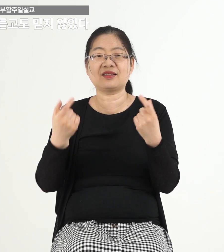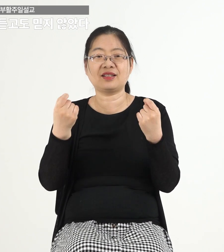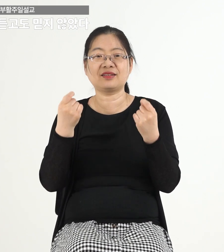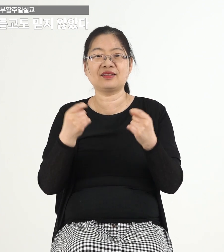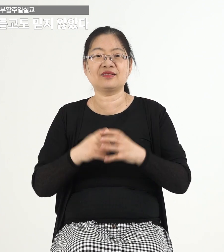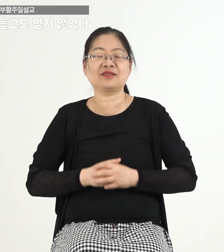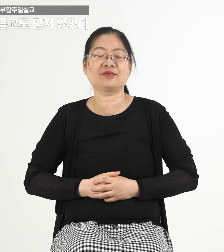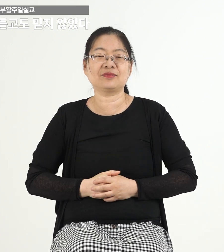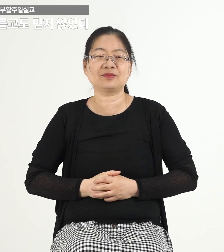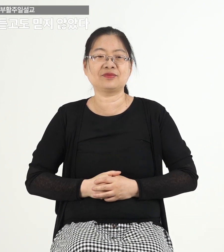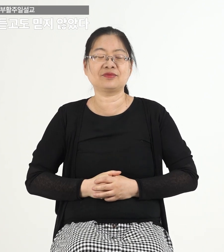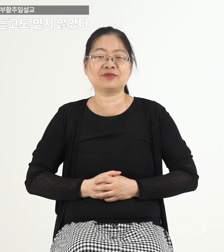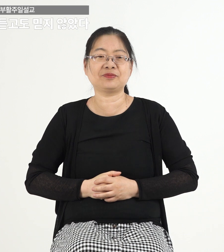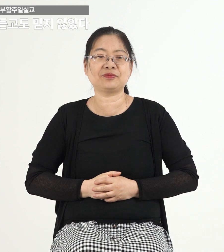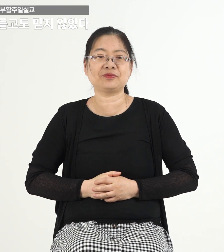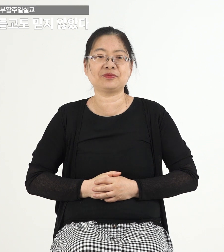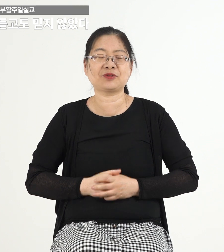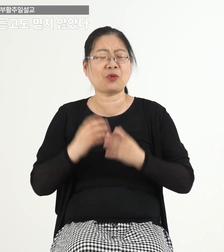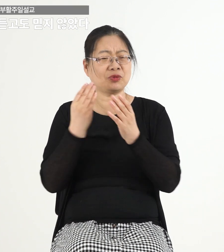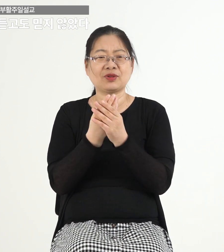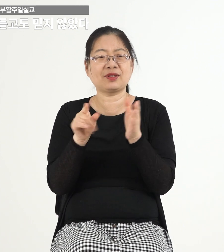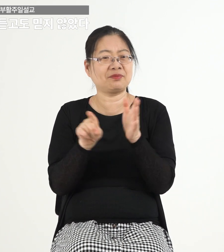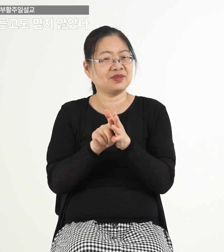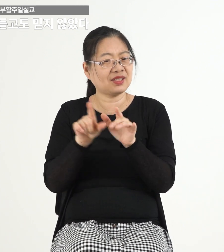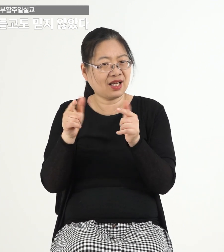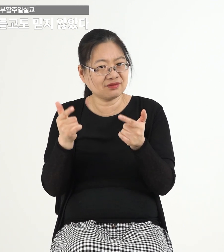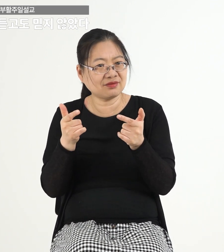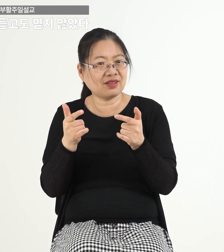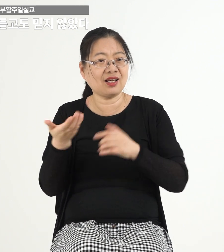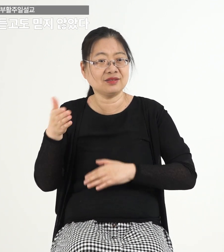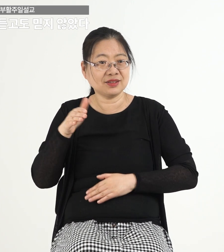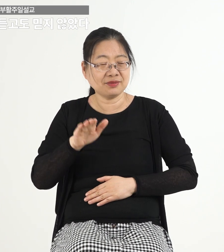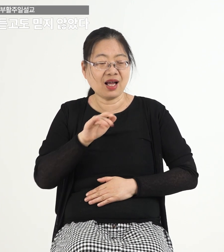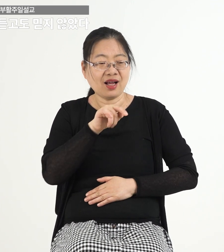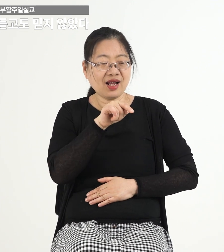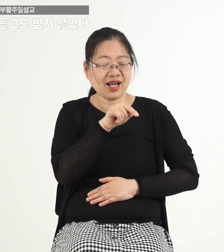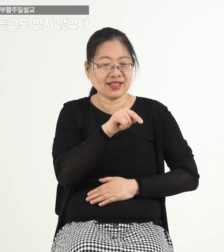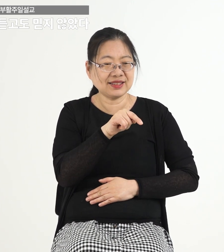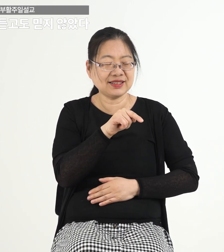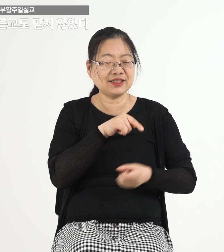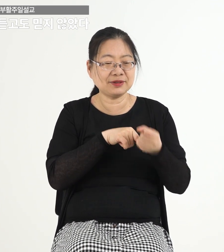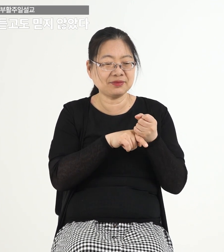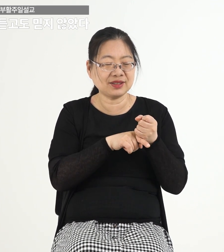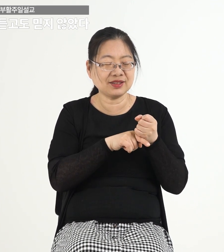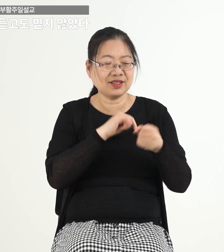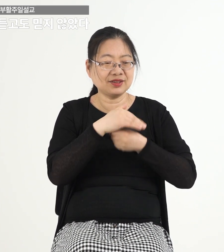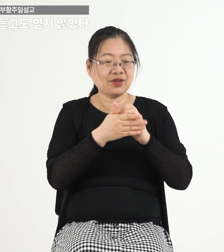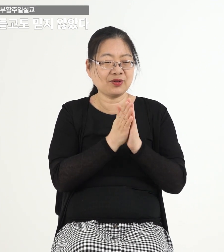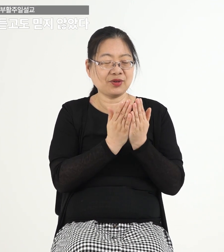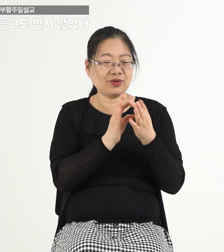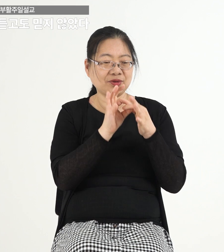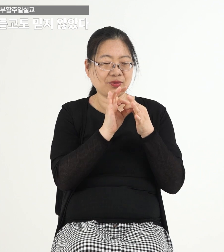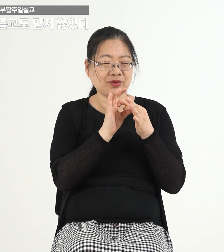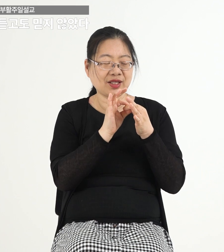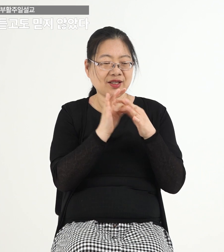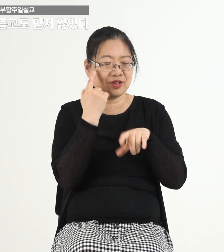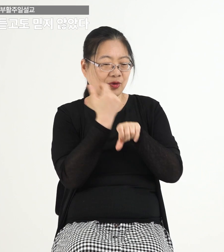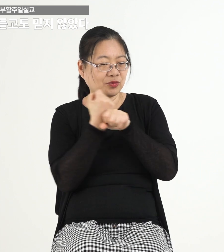근데 여러분, 이 의미를 성경을 통해 들추다가 깜짝 놀랐어요.